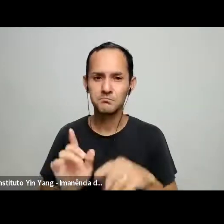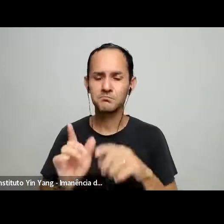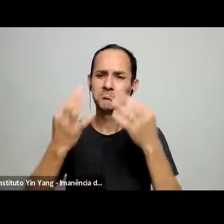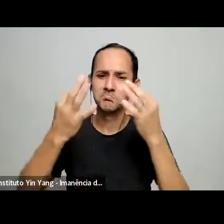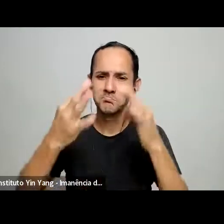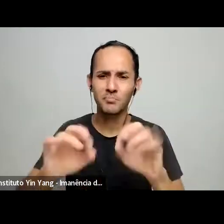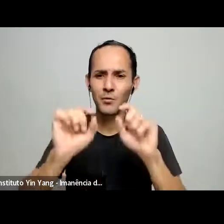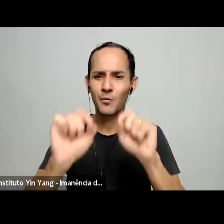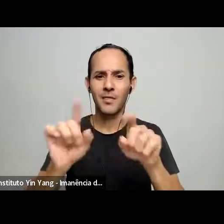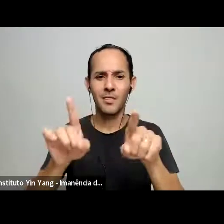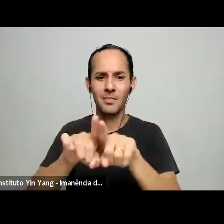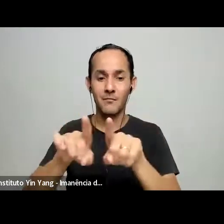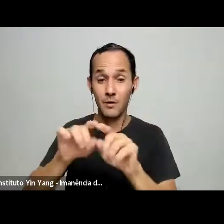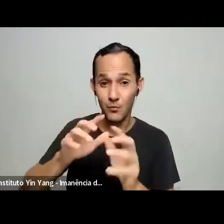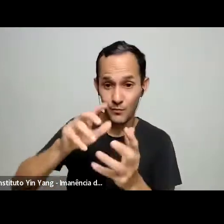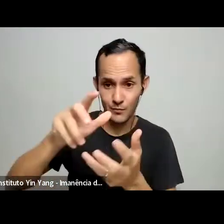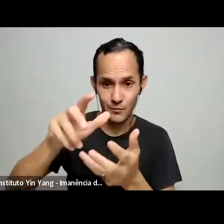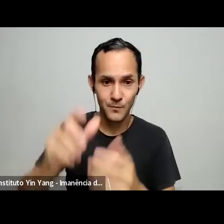certeza também para o mundo.